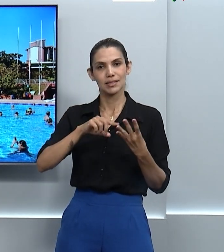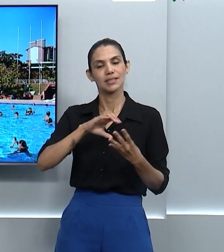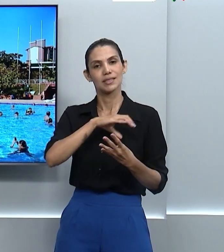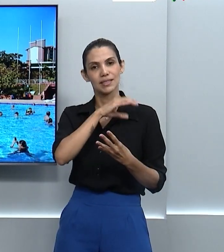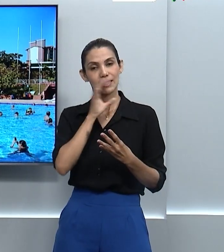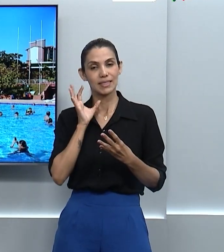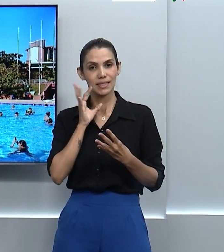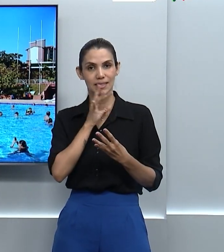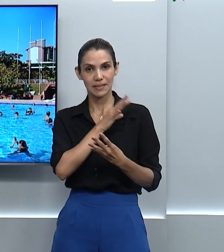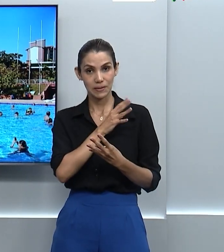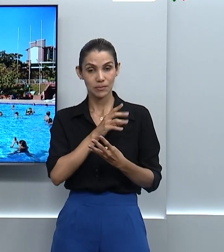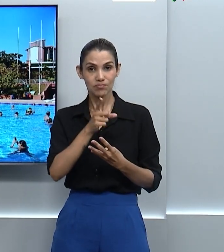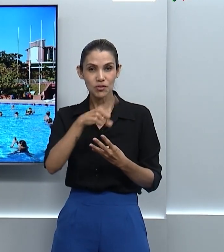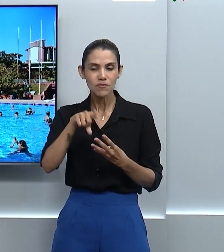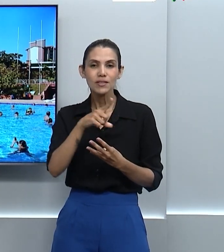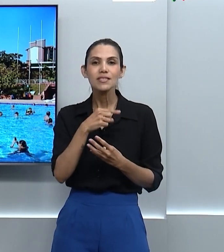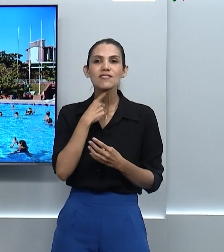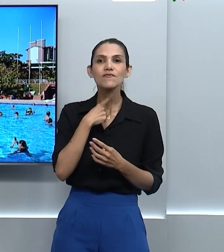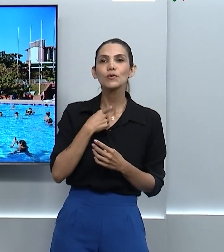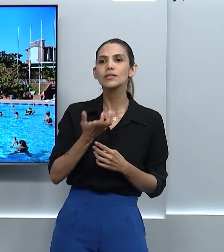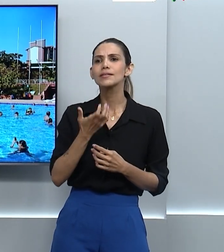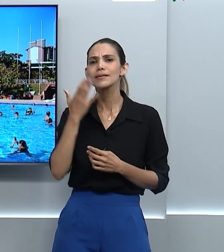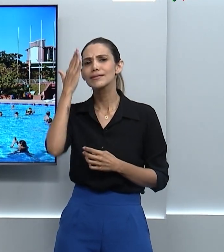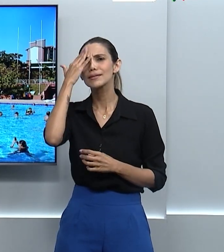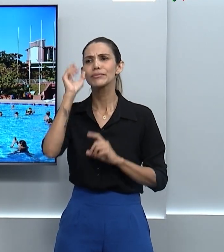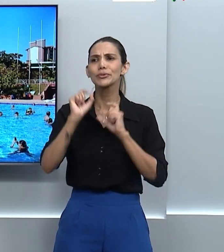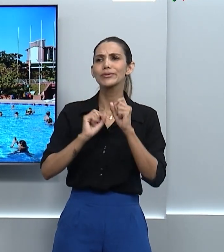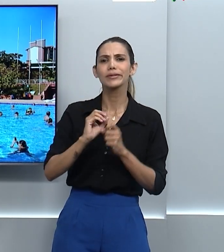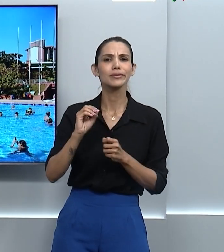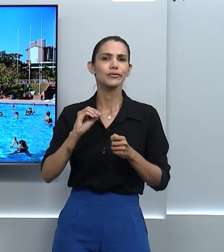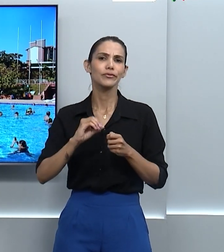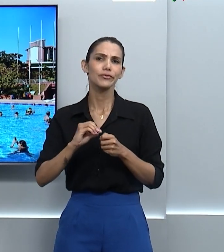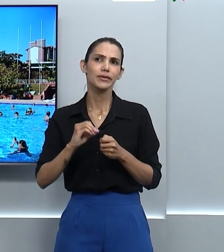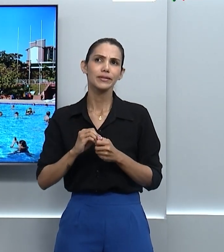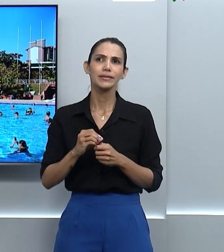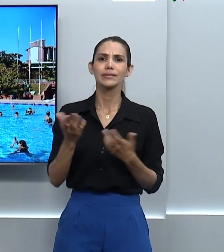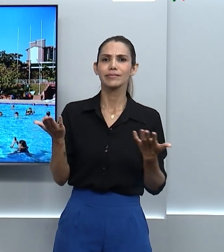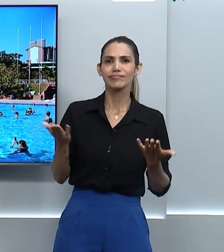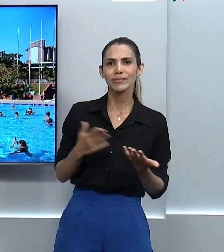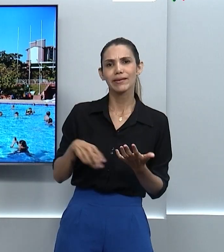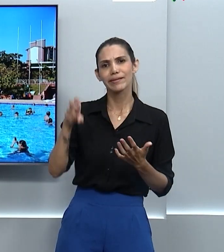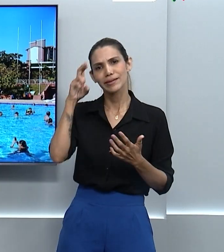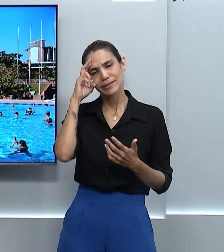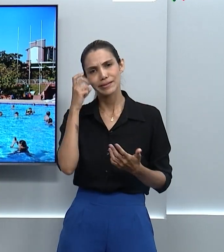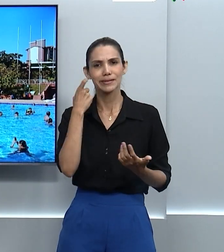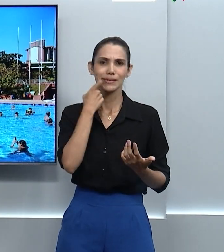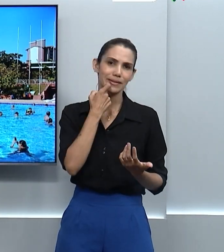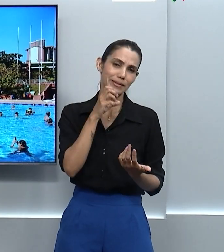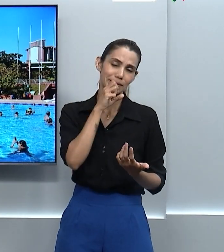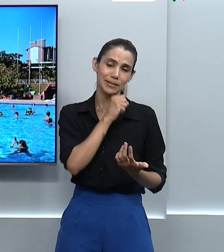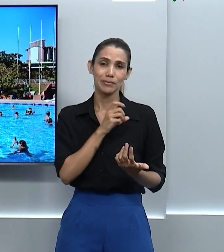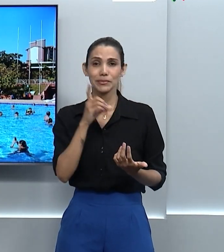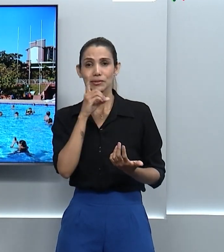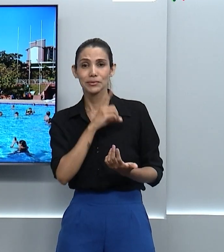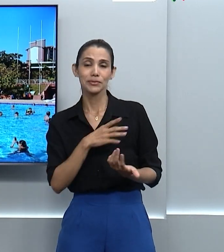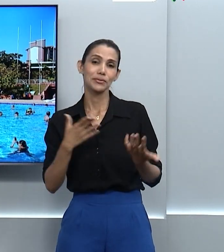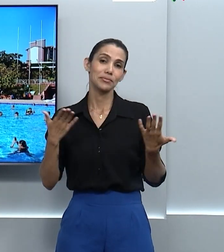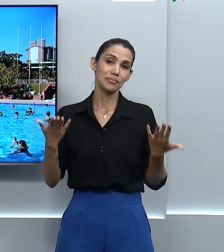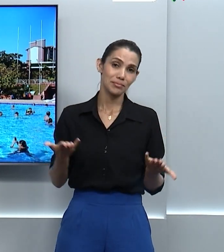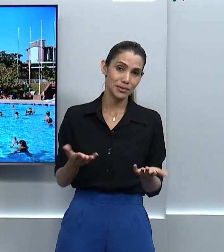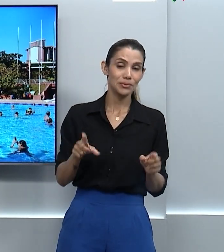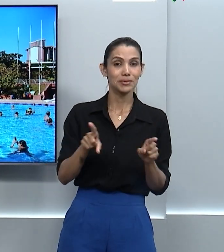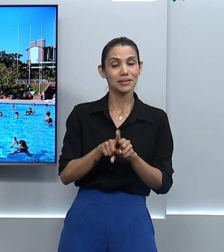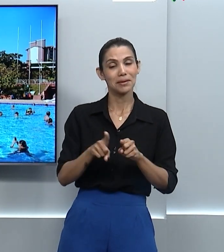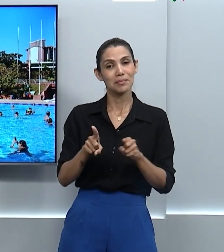Novas. Então, você está procurando aí uma atividade interessante para fazer, às vezes para ficar um pouquinho menos quente,